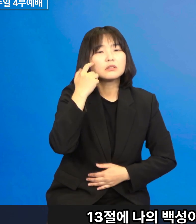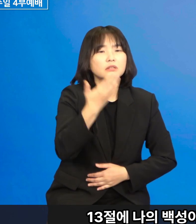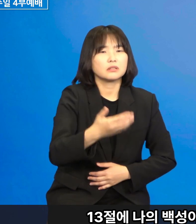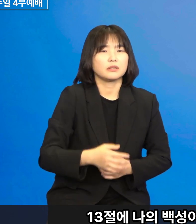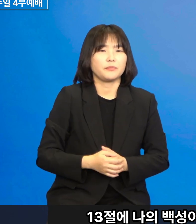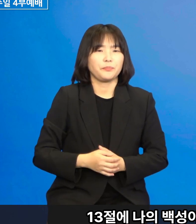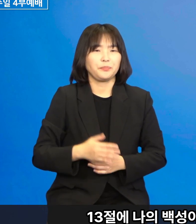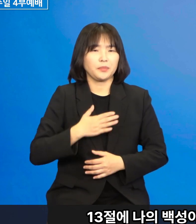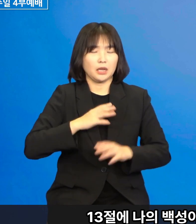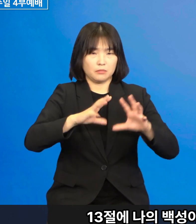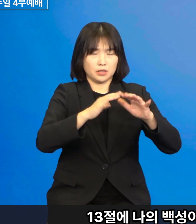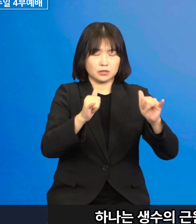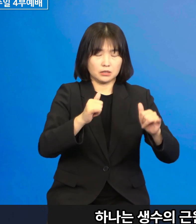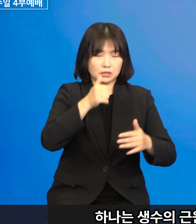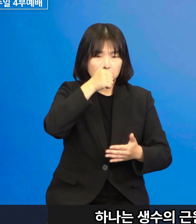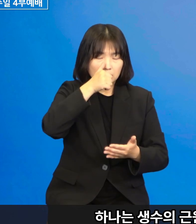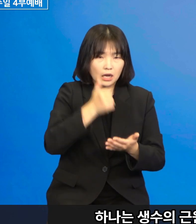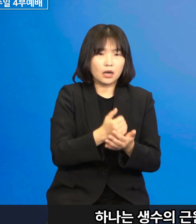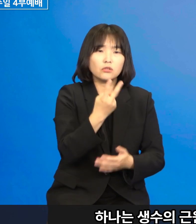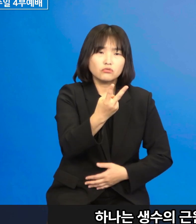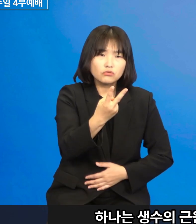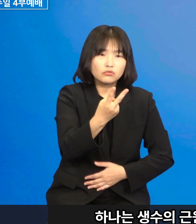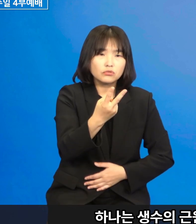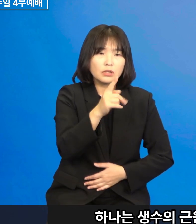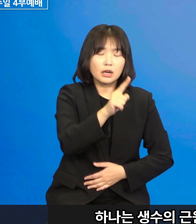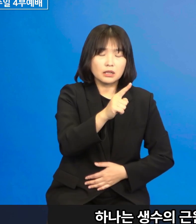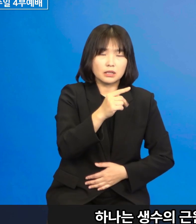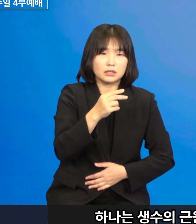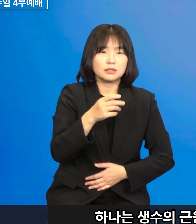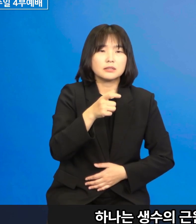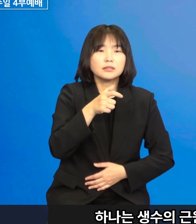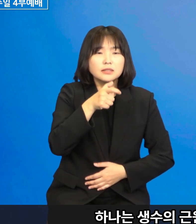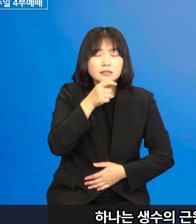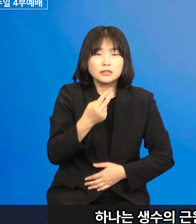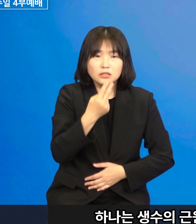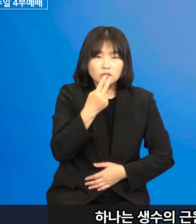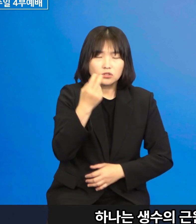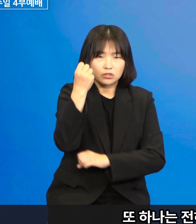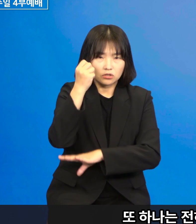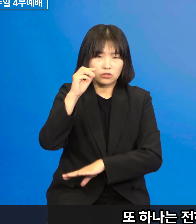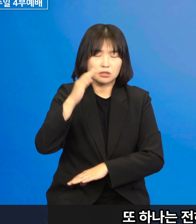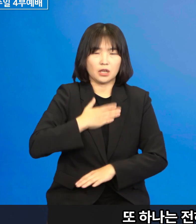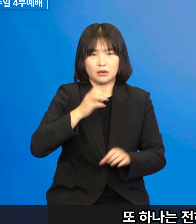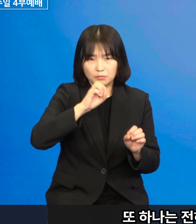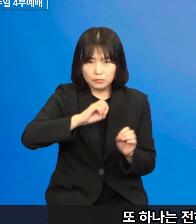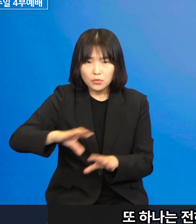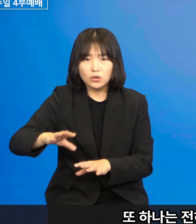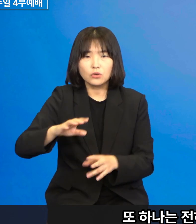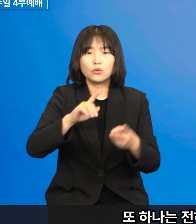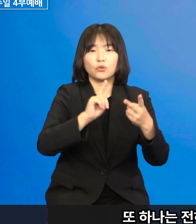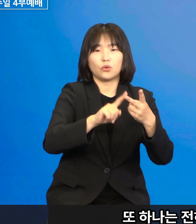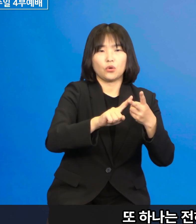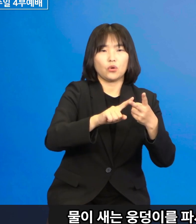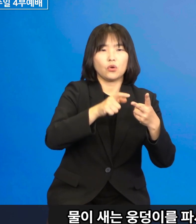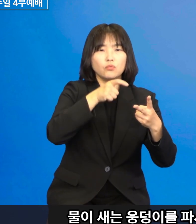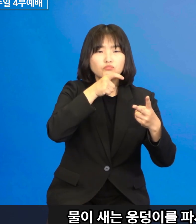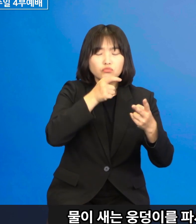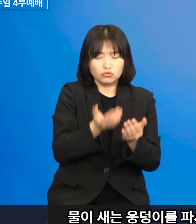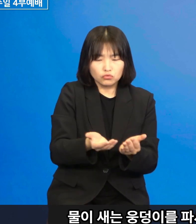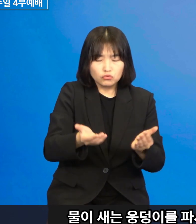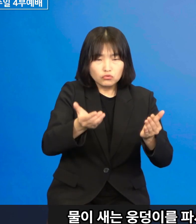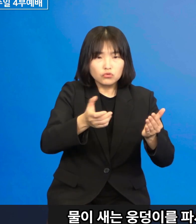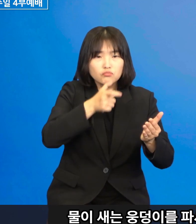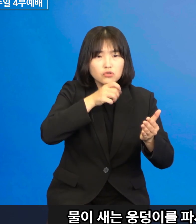나의 백성이 두 가지 악을 저질렀는데 하나는 생수의 근원 대신 나를 버린 것이고 또 하나는 전혀 물이 고이지 않는 물이